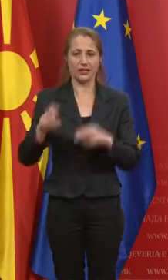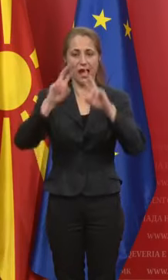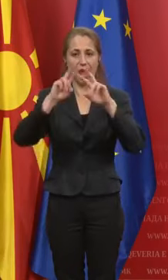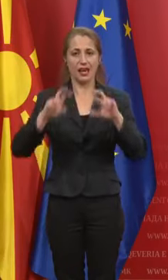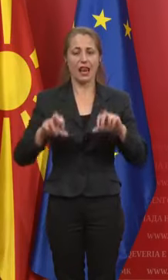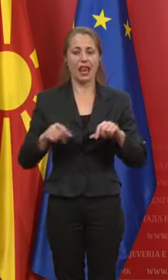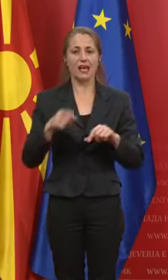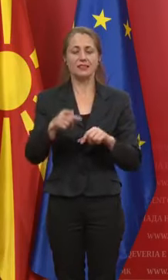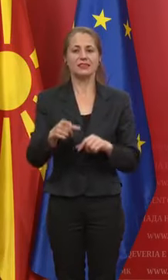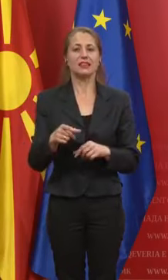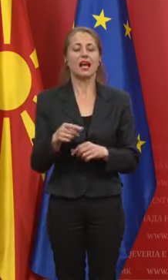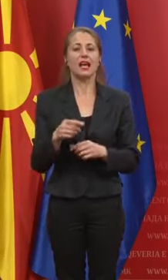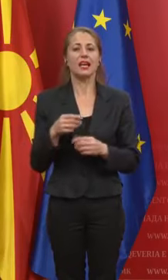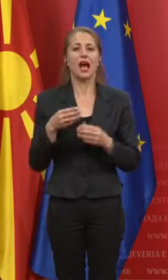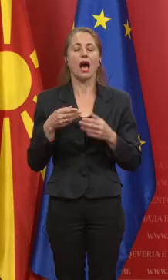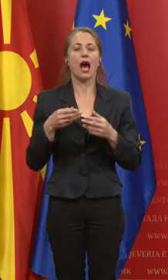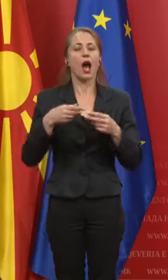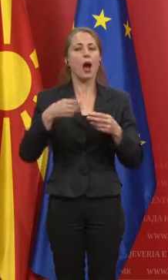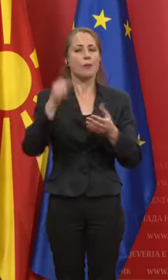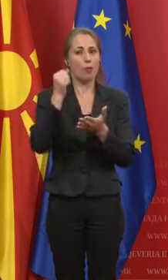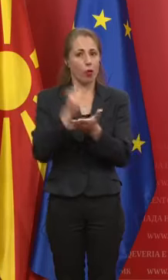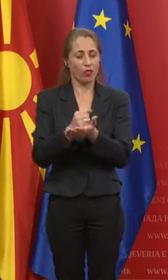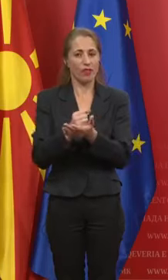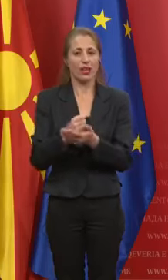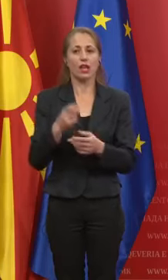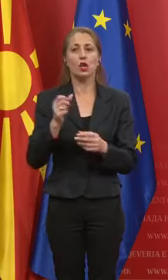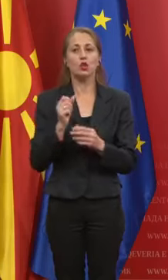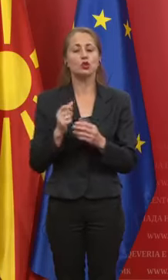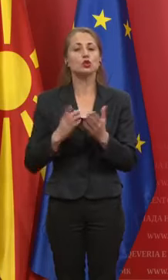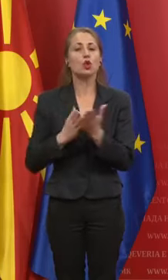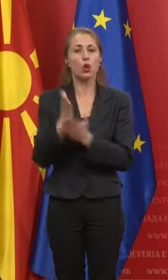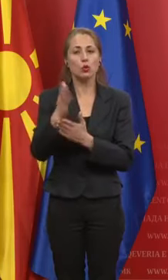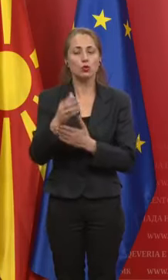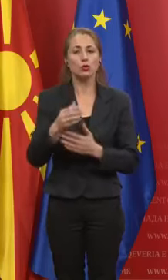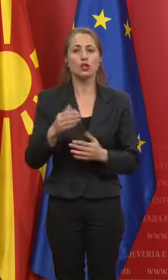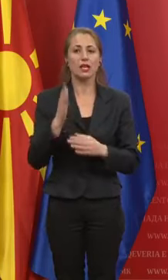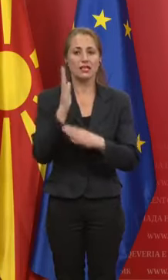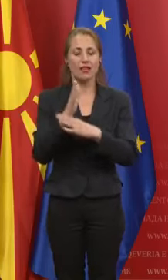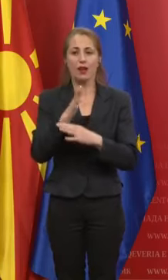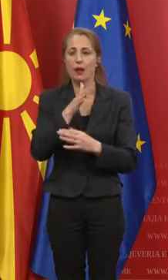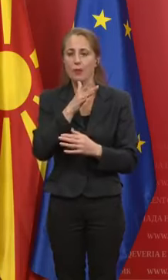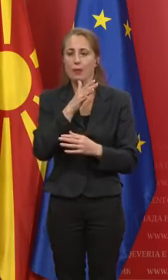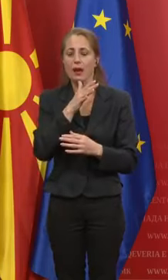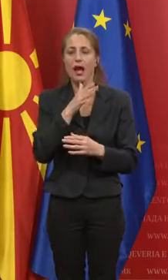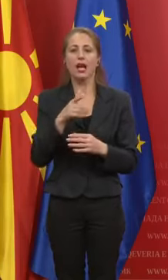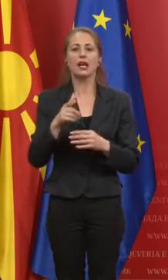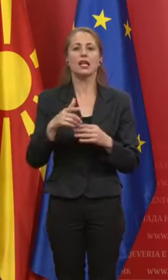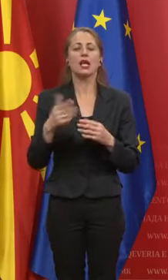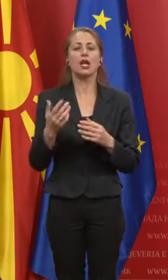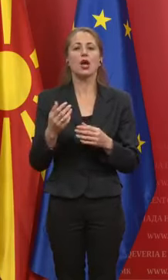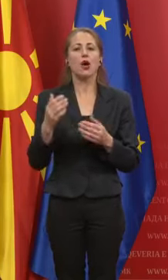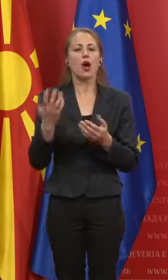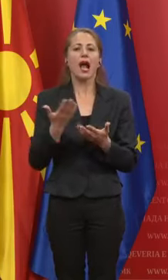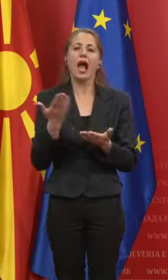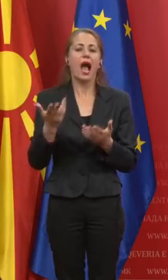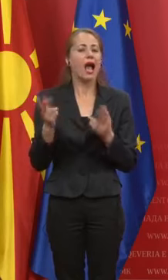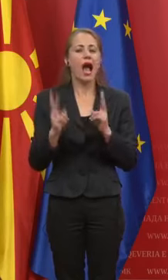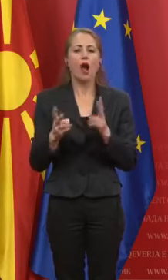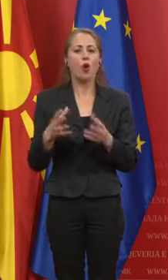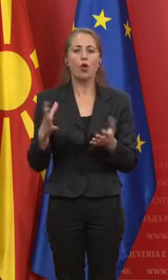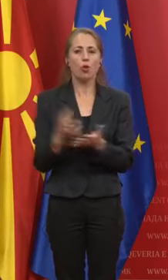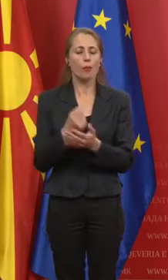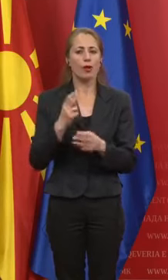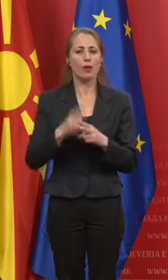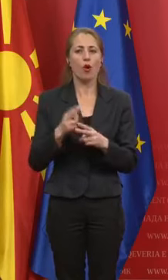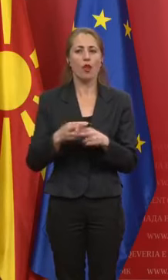Анализите на дистрибуцијата на потврдените случаи во Северна Македонија според начин на стекнување на болеста, најголем дел